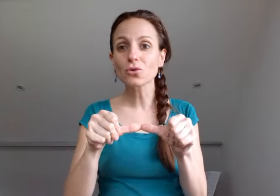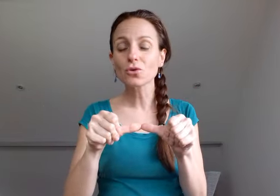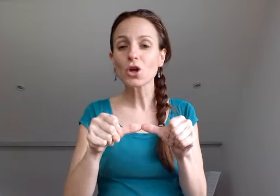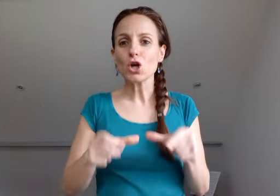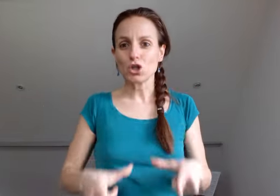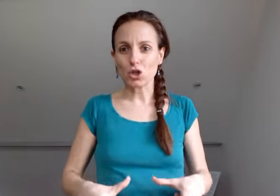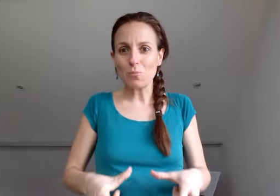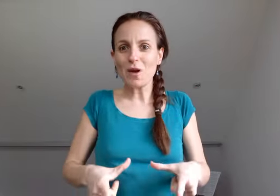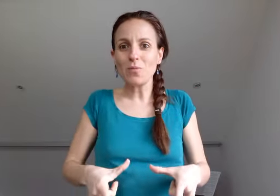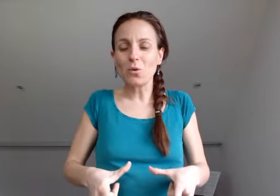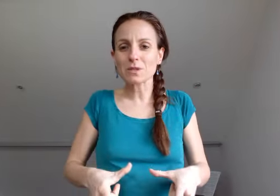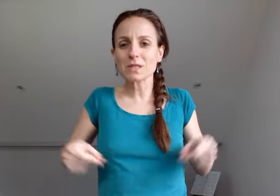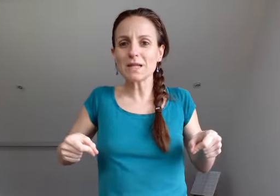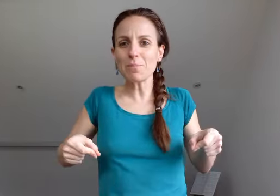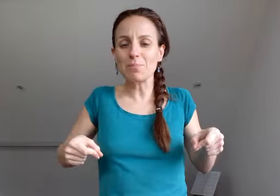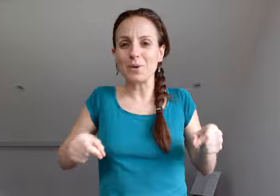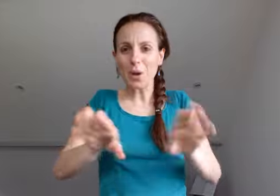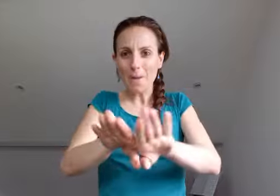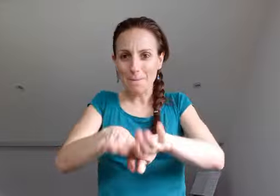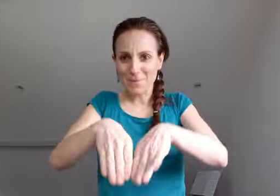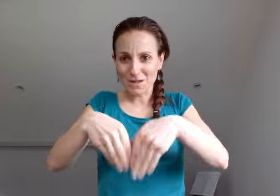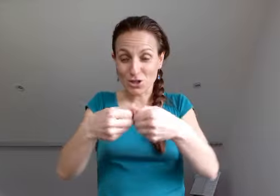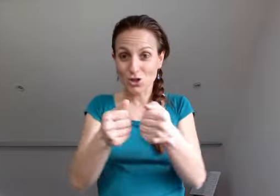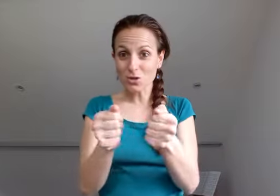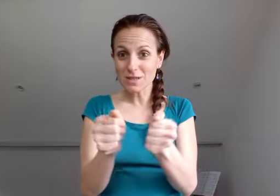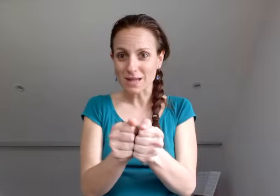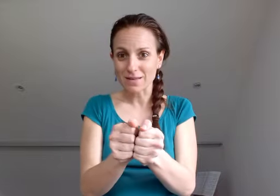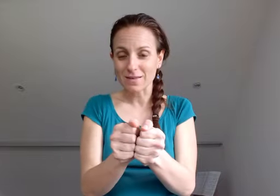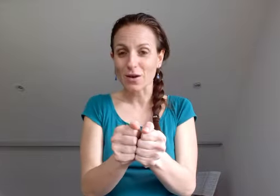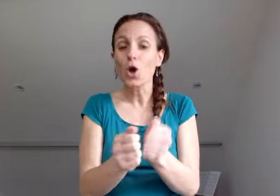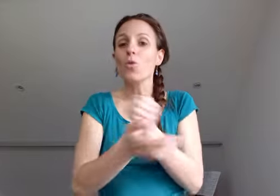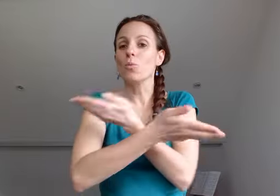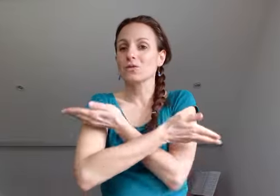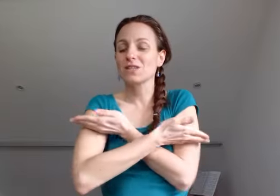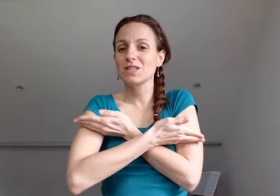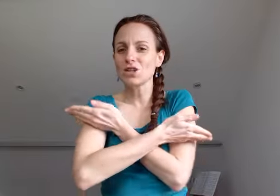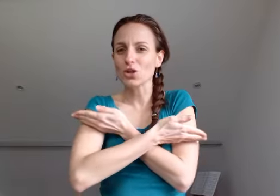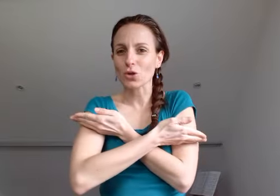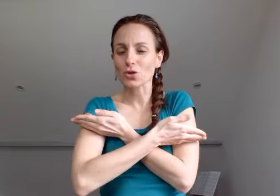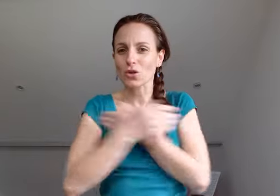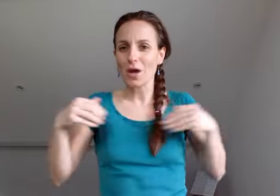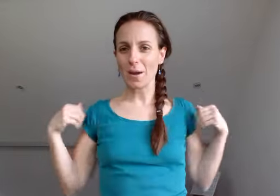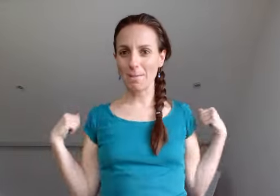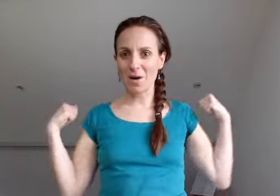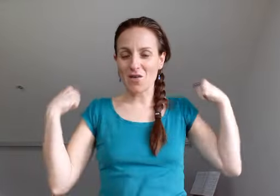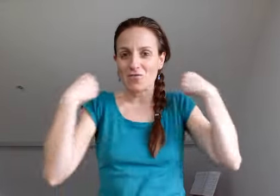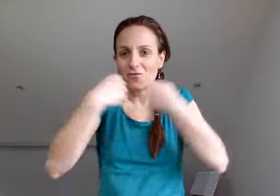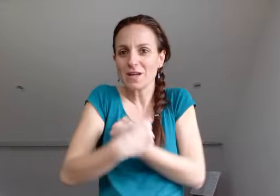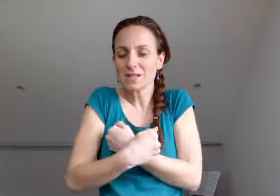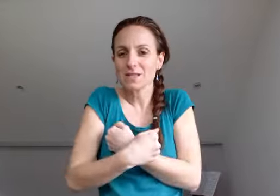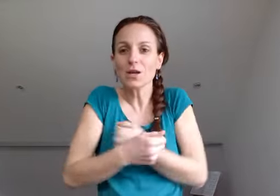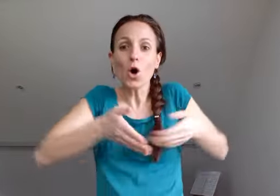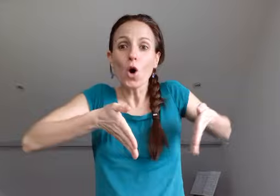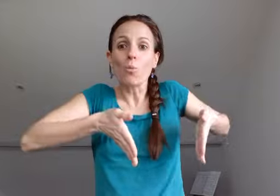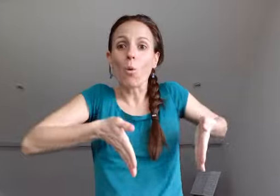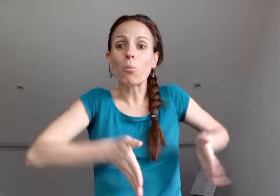je mets mon slip mes chaussettes mon t-shirt ma veste mon